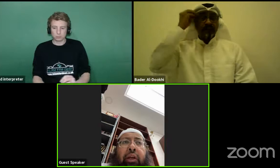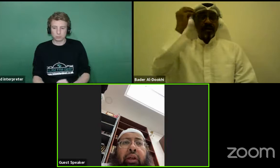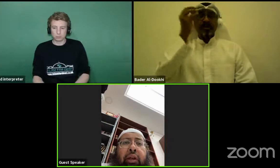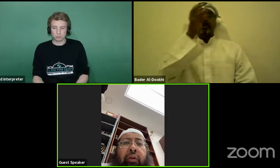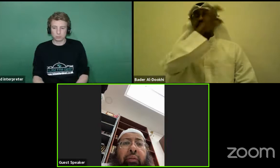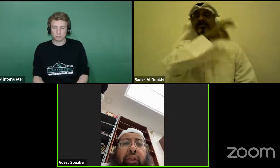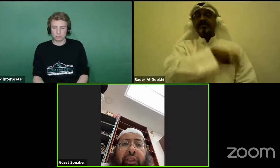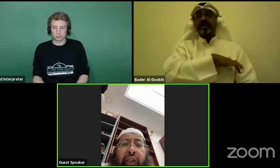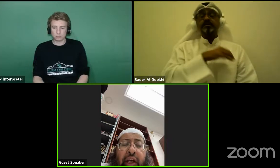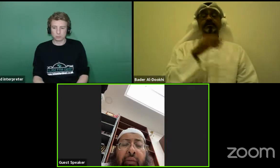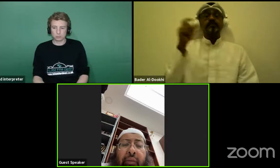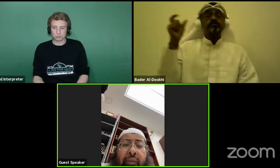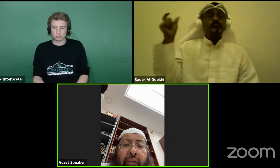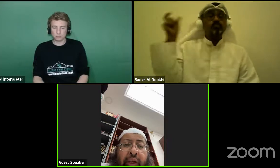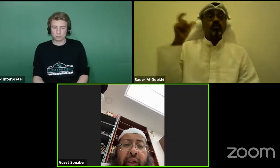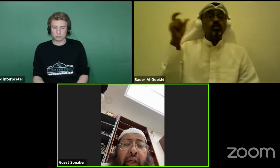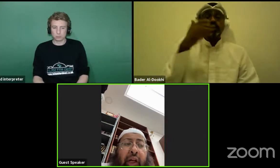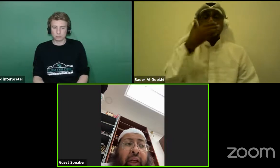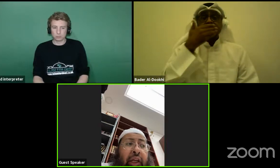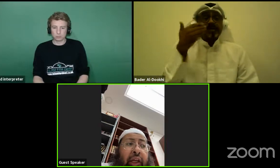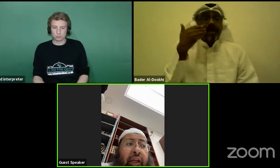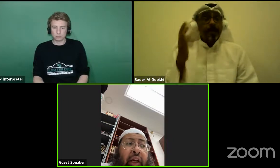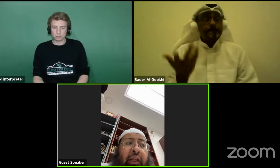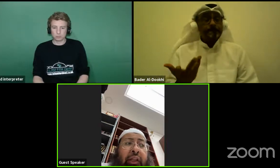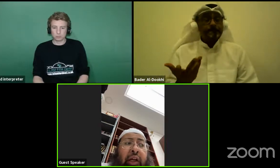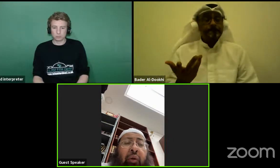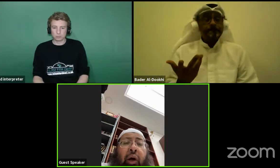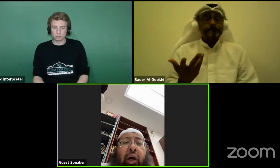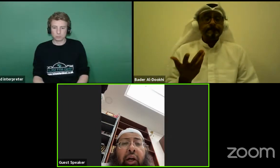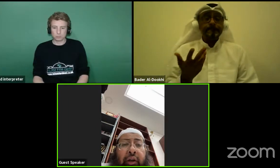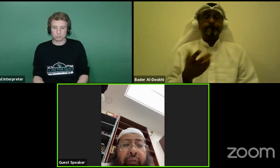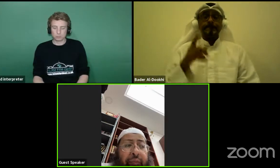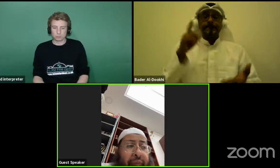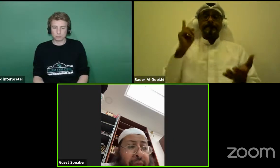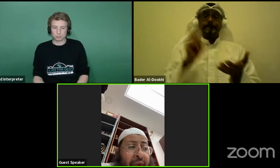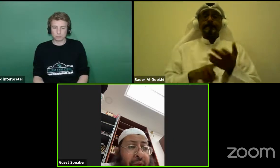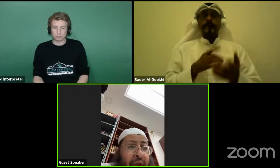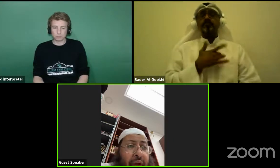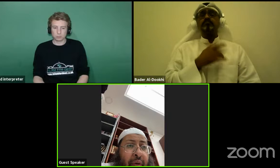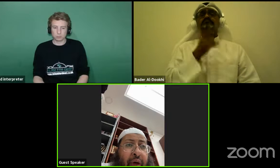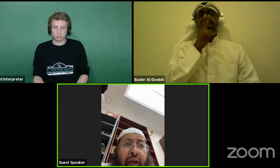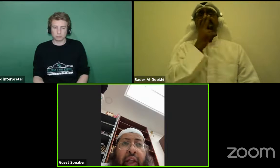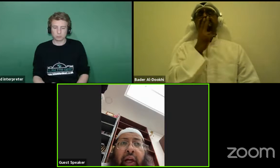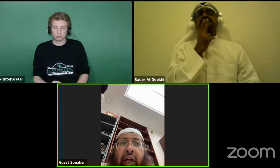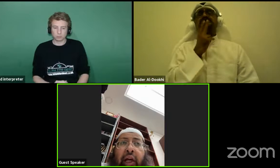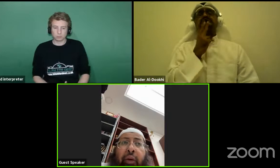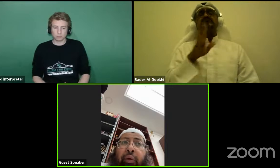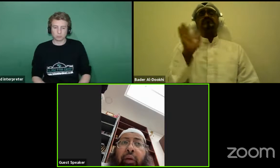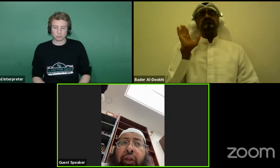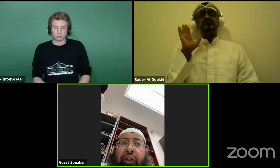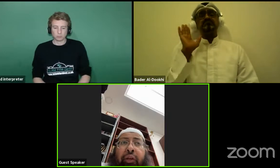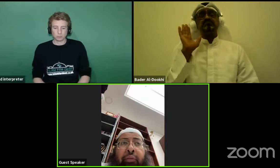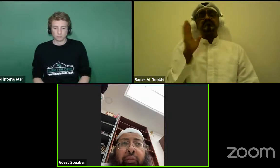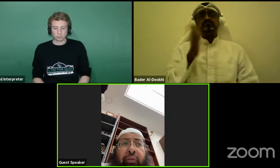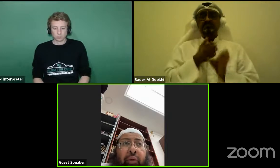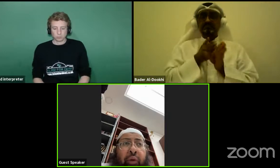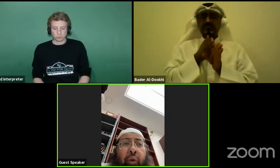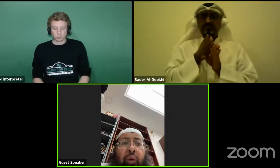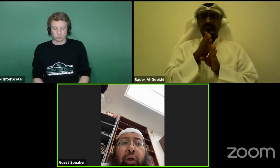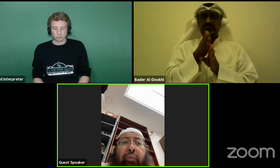المؤمن من الصيام تحقيق التقوى، وهذا أمر